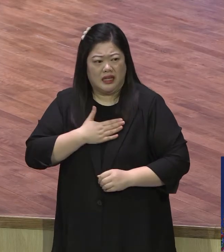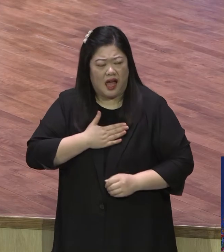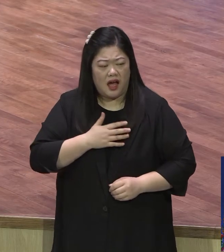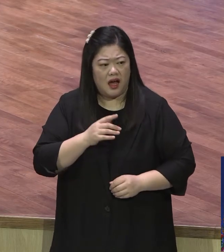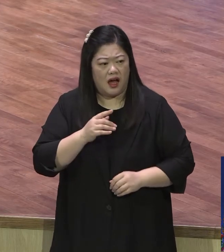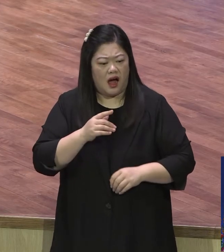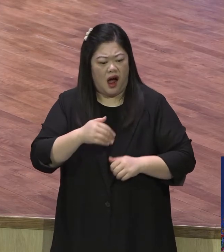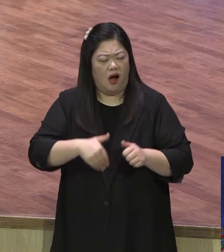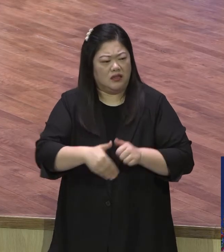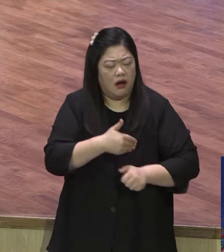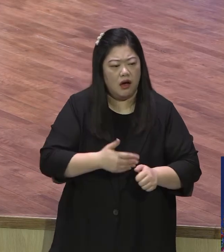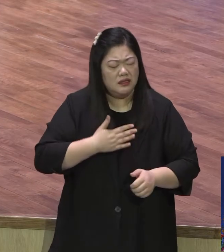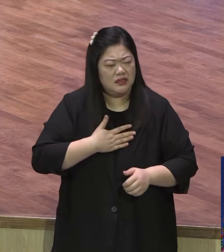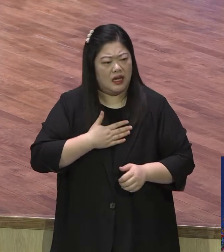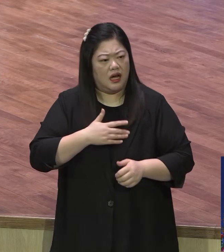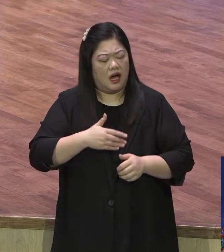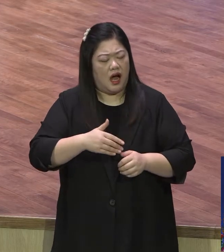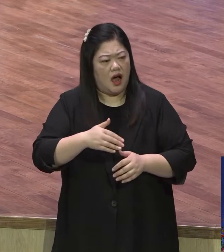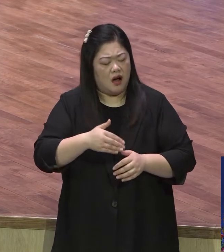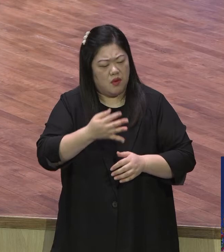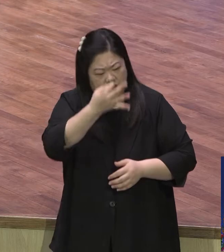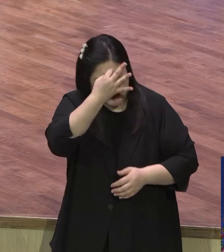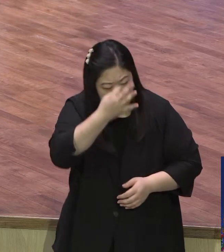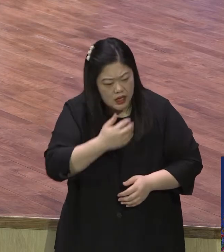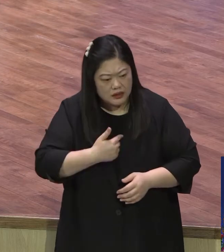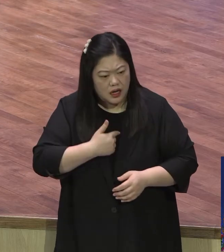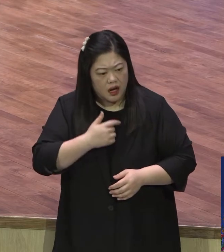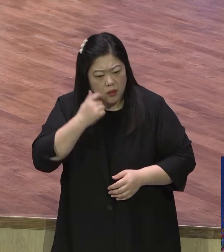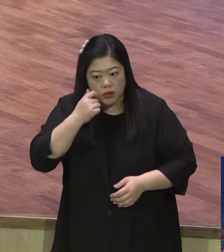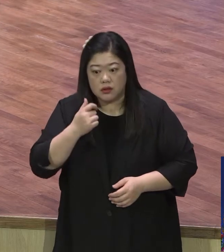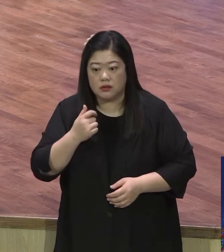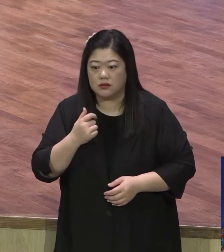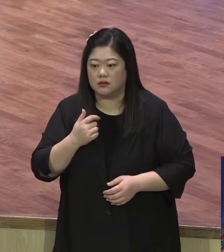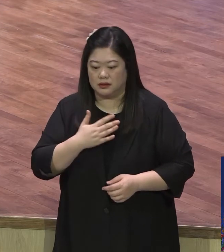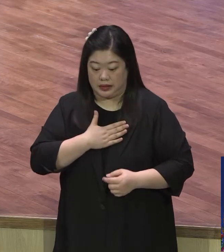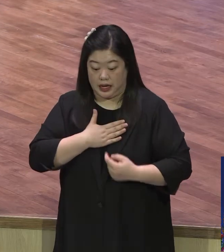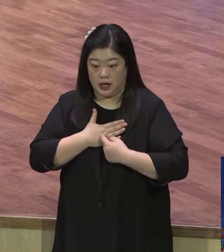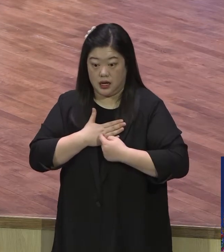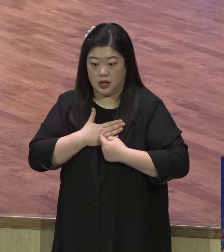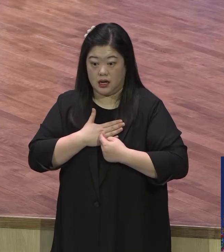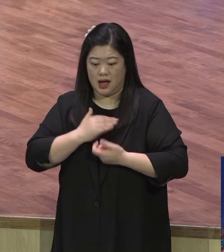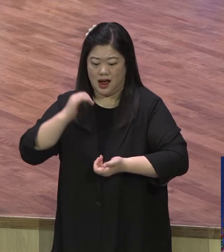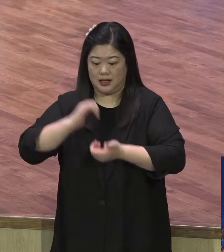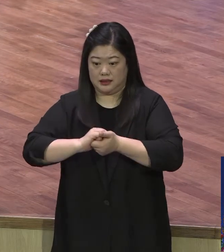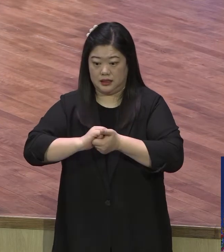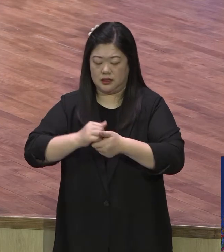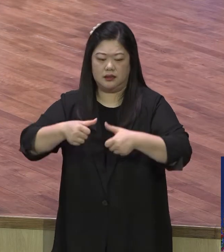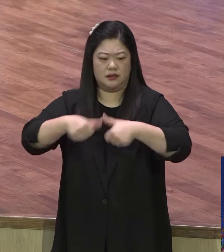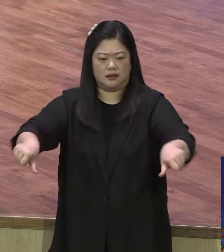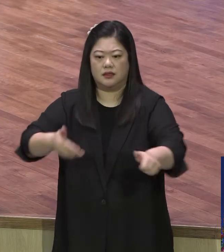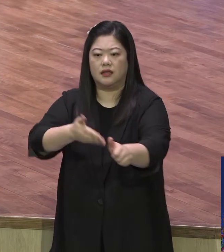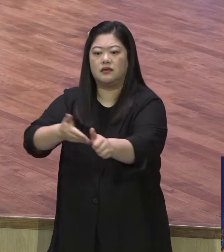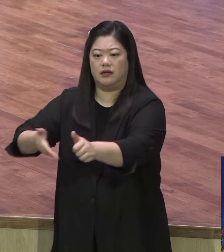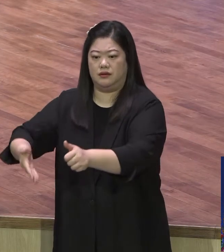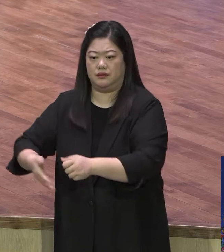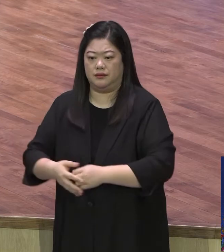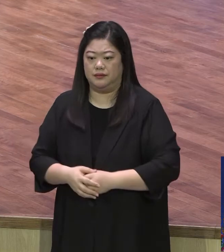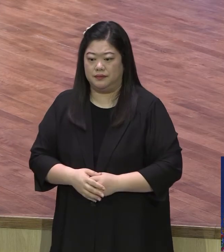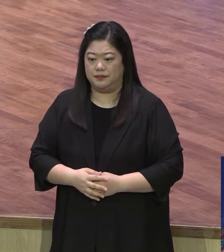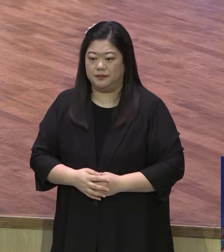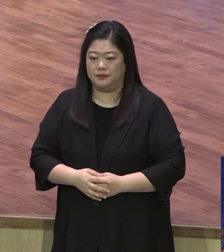부정적인 사람은 절대 성리를 못 받습니다 바싹바싹 말라갑니다 죽습니다 죽어 아시겠어요